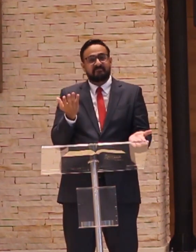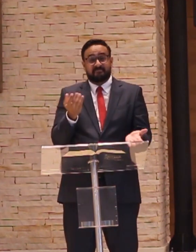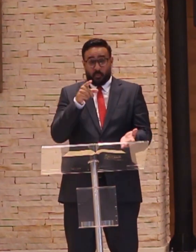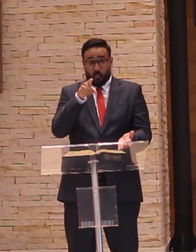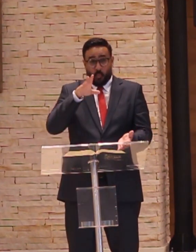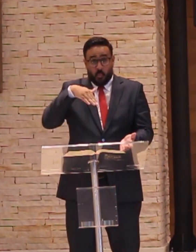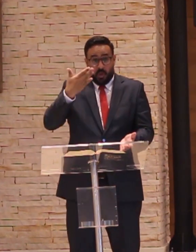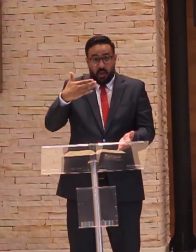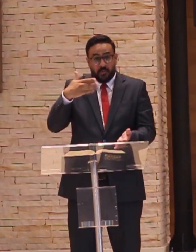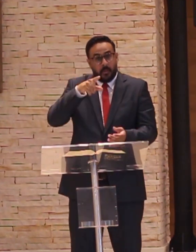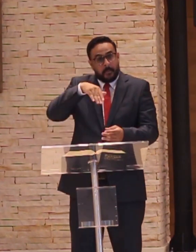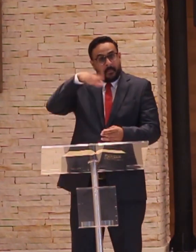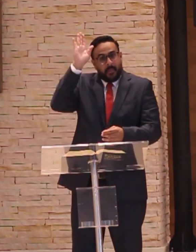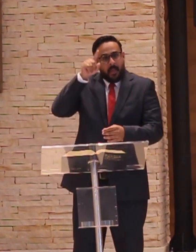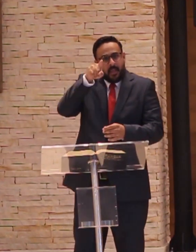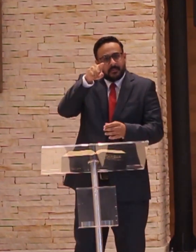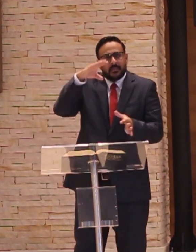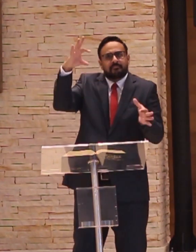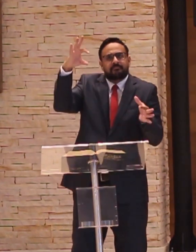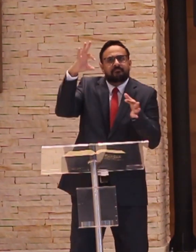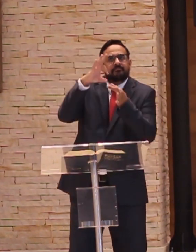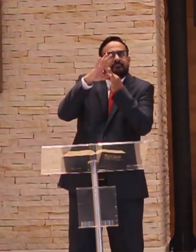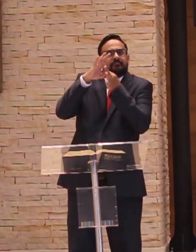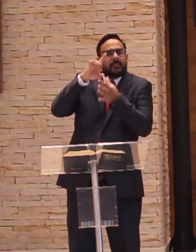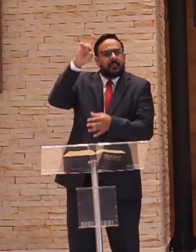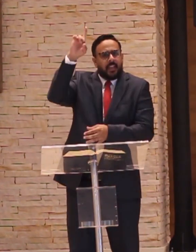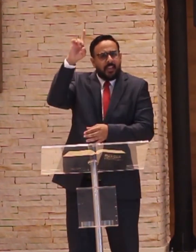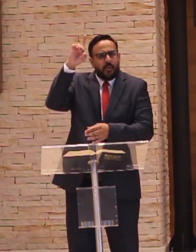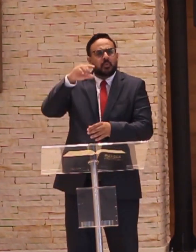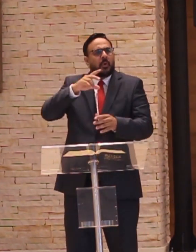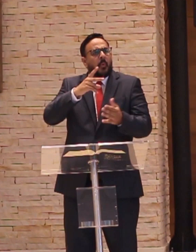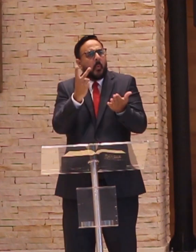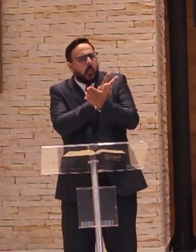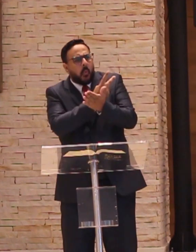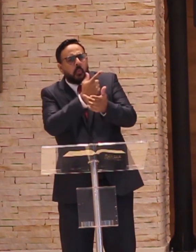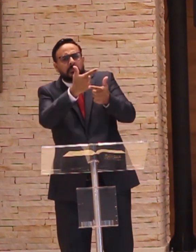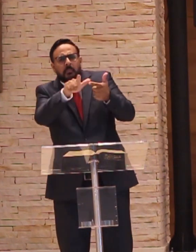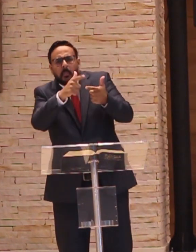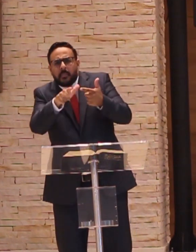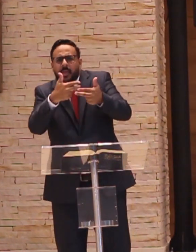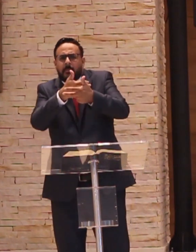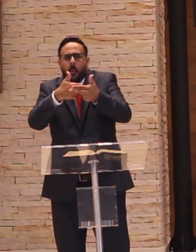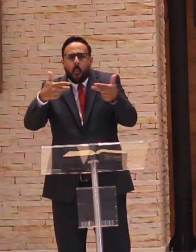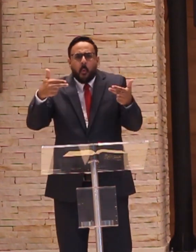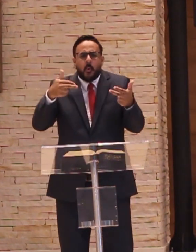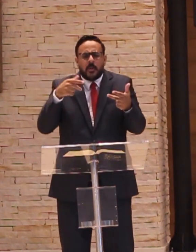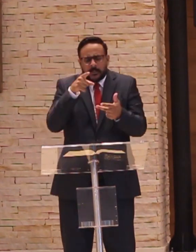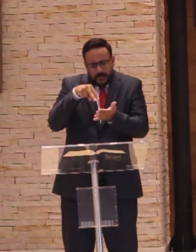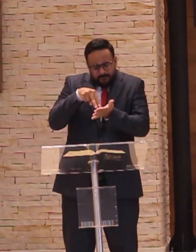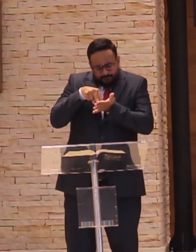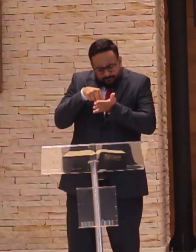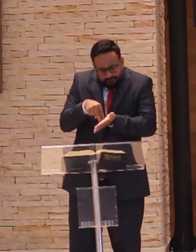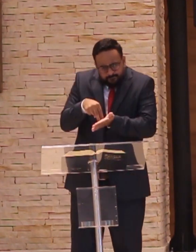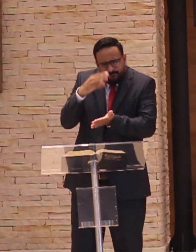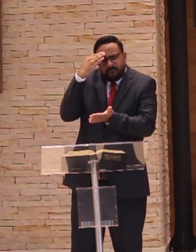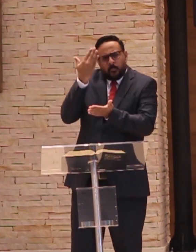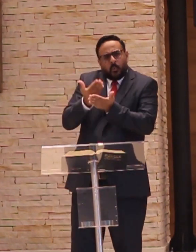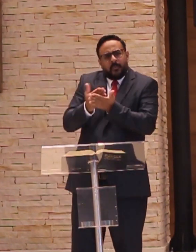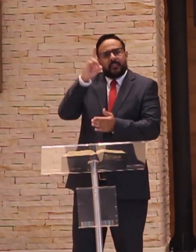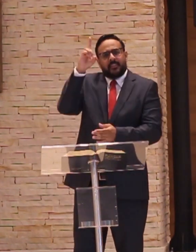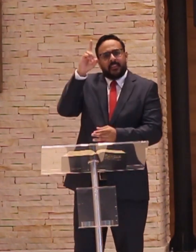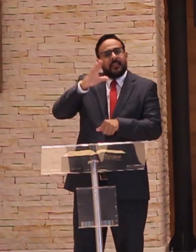o autor da sua fé. Assim devemos ser eu e você. Quando você passar por algum problema difícil, e